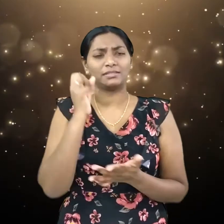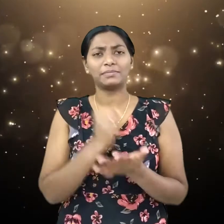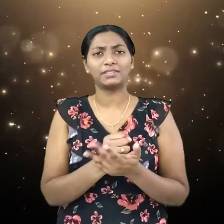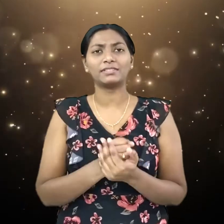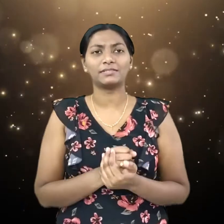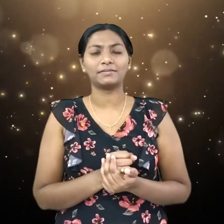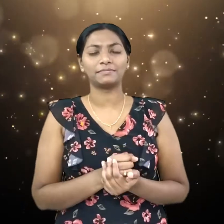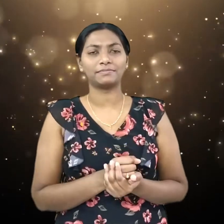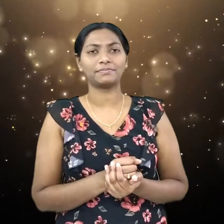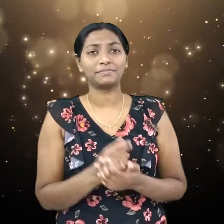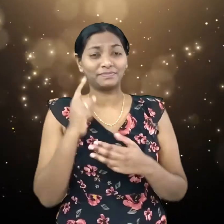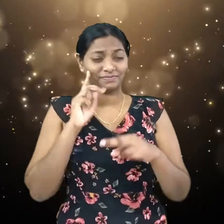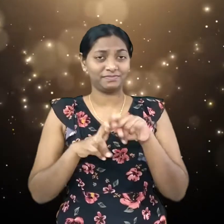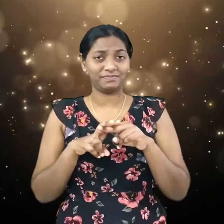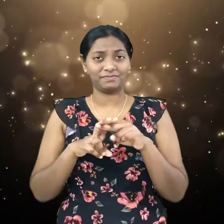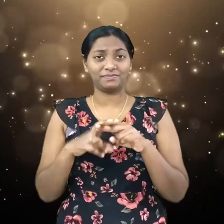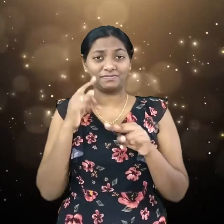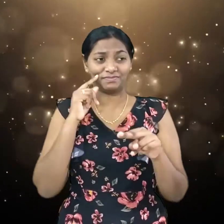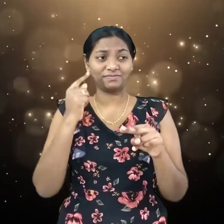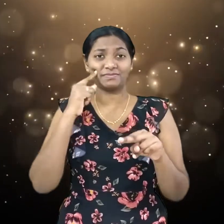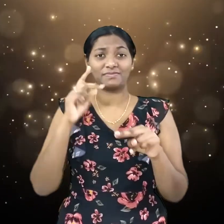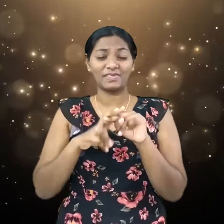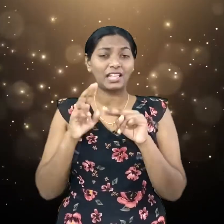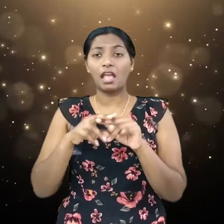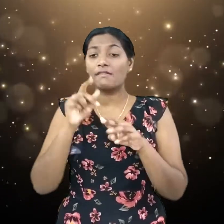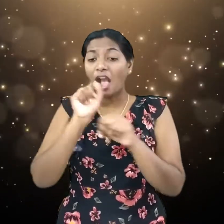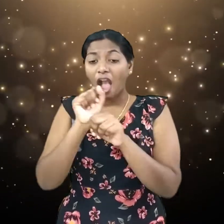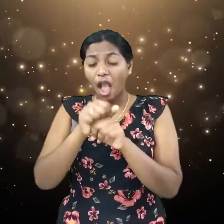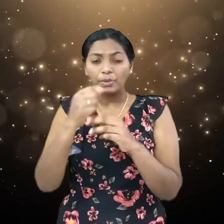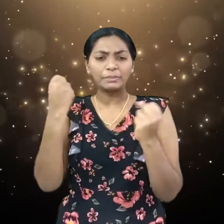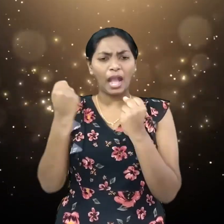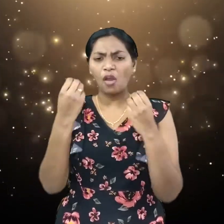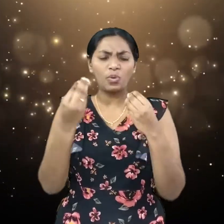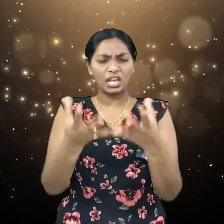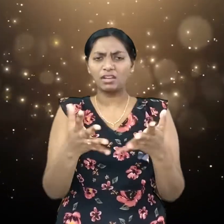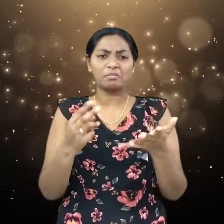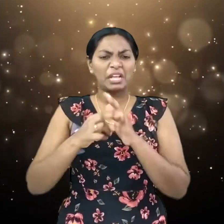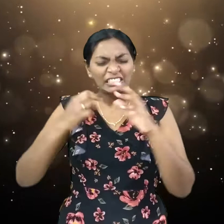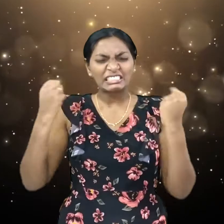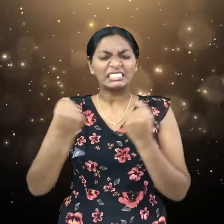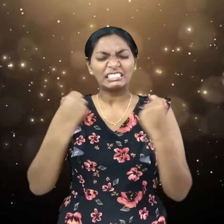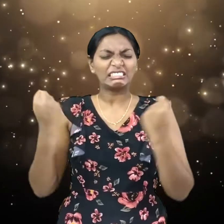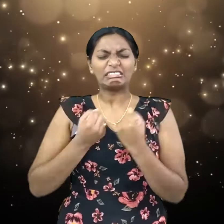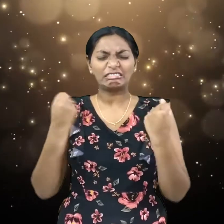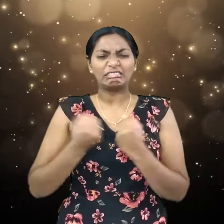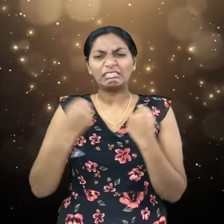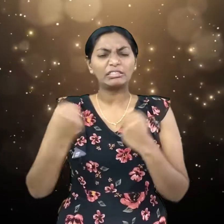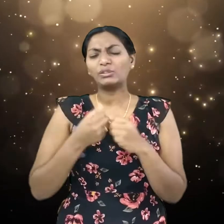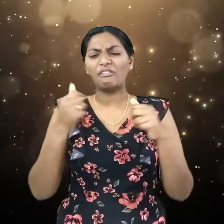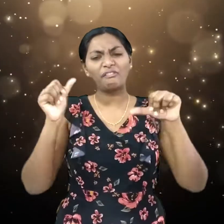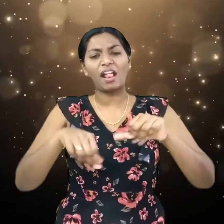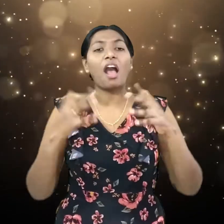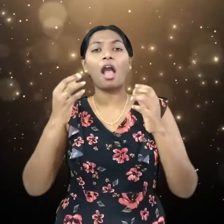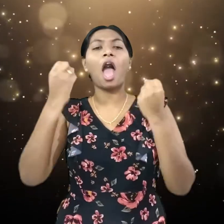पड़ेगा। अगर आपके पास उस काम को करने का अनुग्रह नहीं है, आप कितनी भी कोशिश कर लो वो काम होने वाला नहीं है।